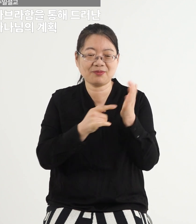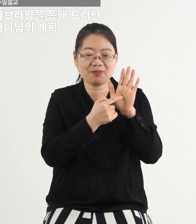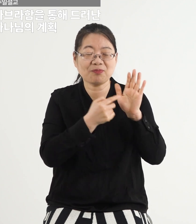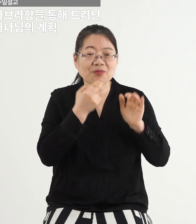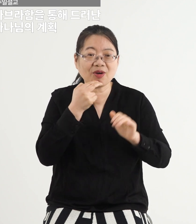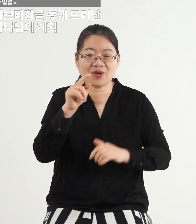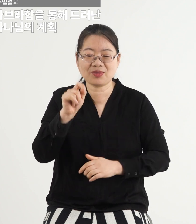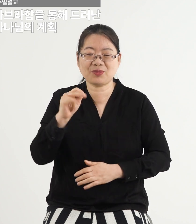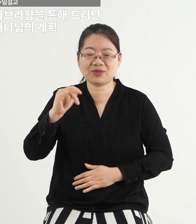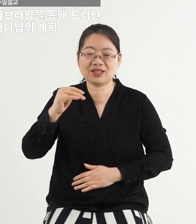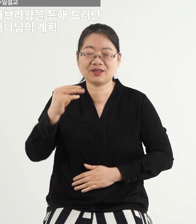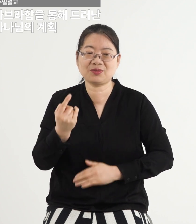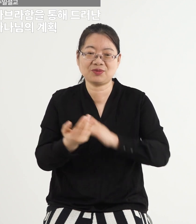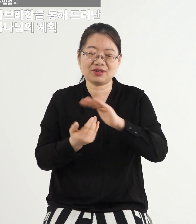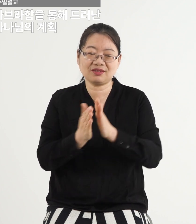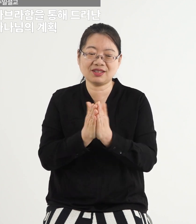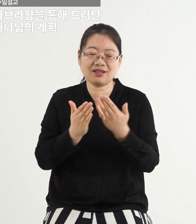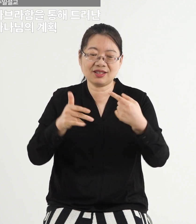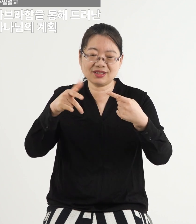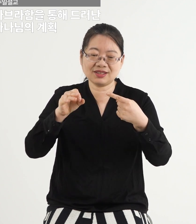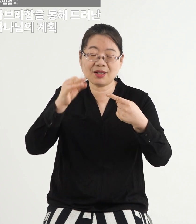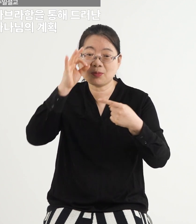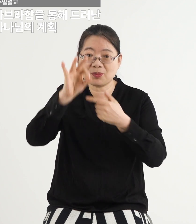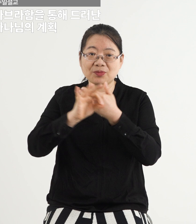고린도전서 1장에 보면 띄워주세요.